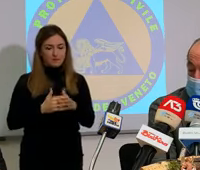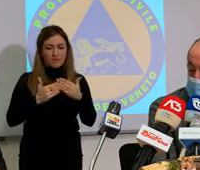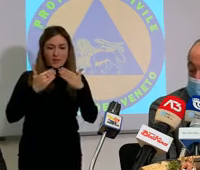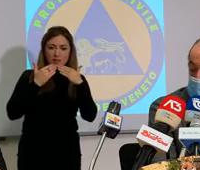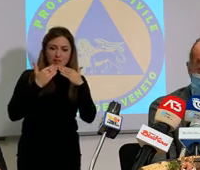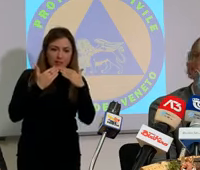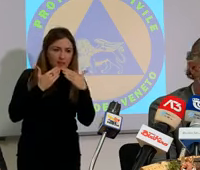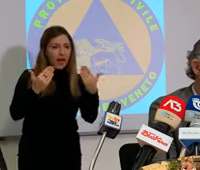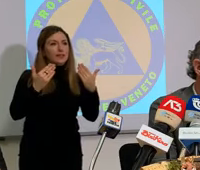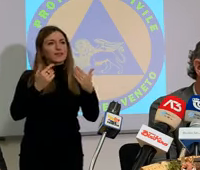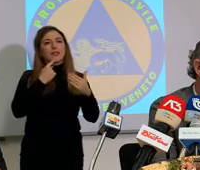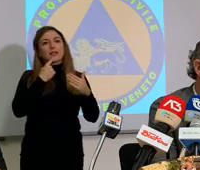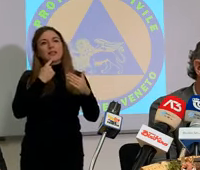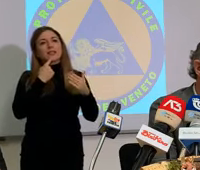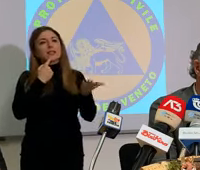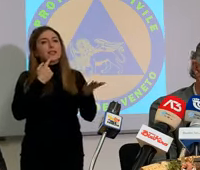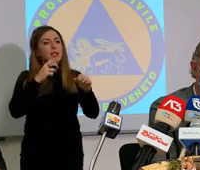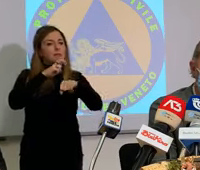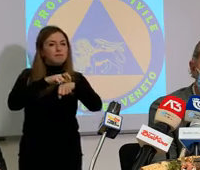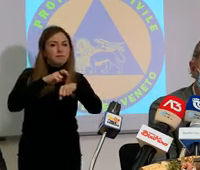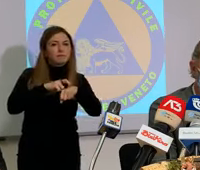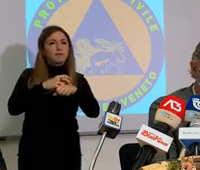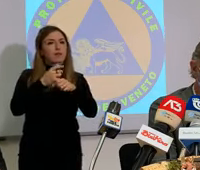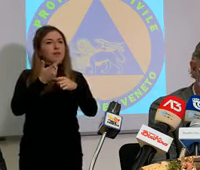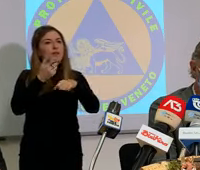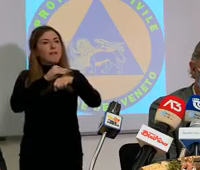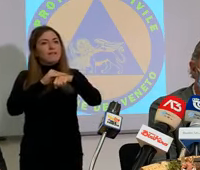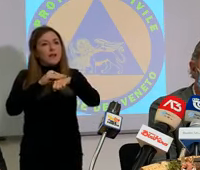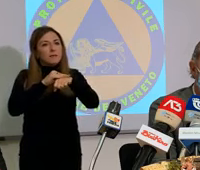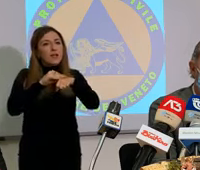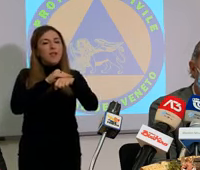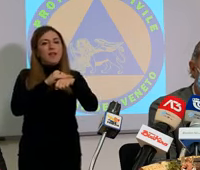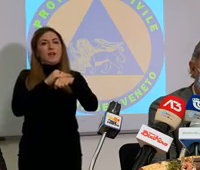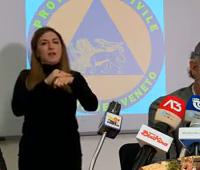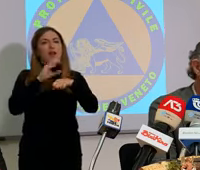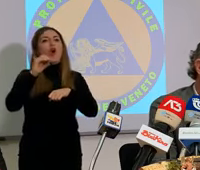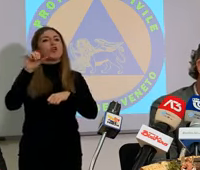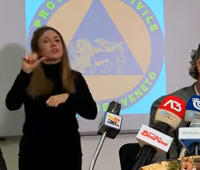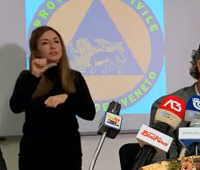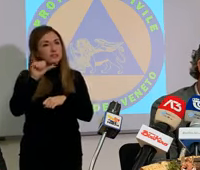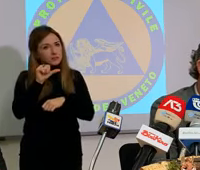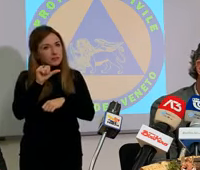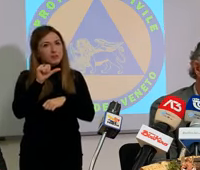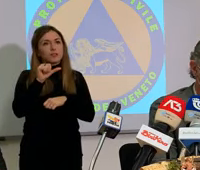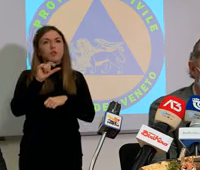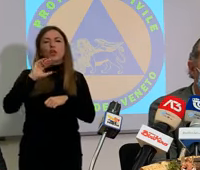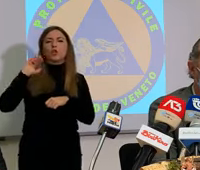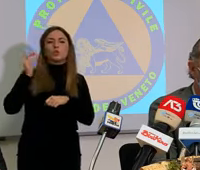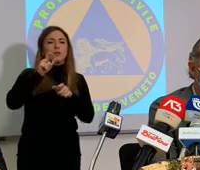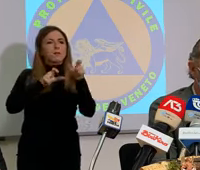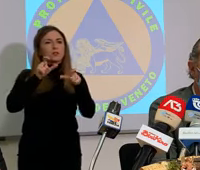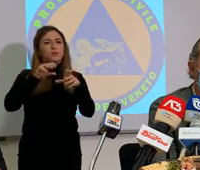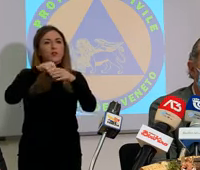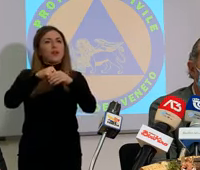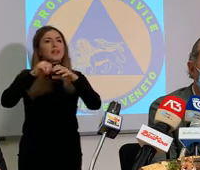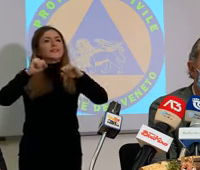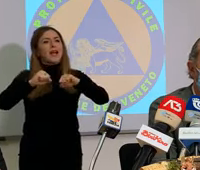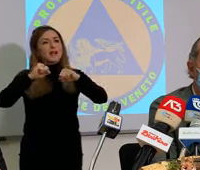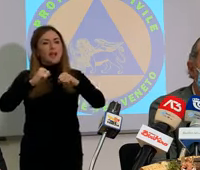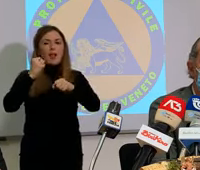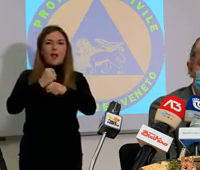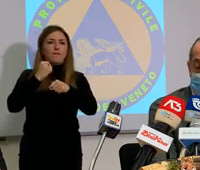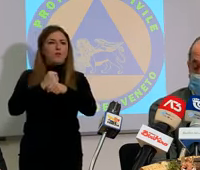tutti i nostri operatori medici infermieri e oss tutti coloro che lavorano nel mondo della sanità perché in questo